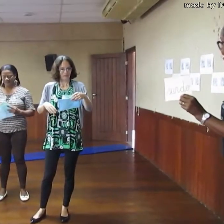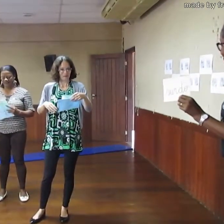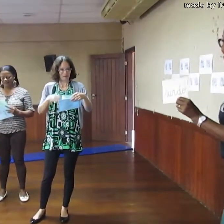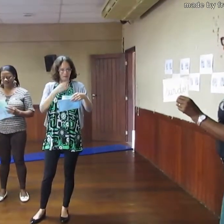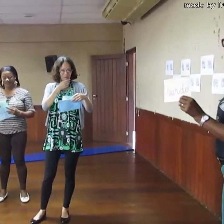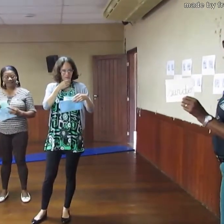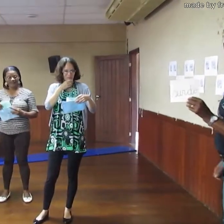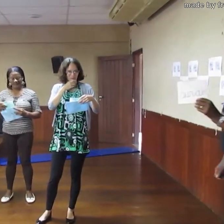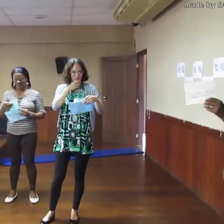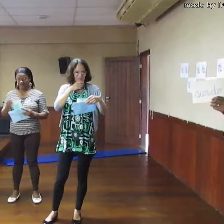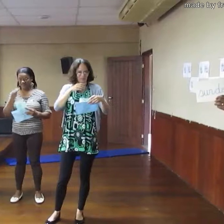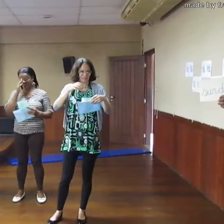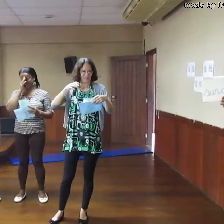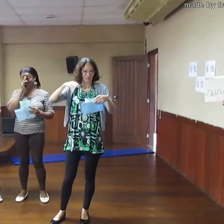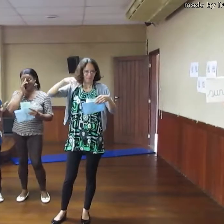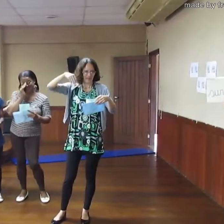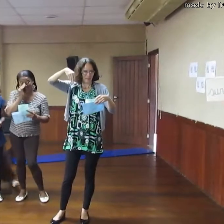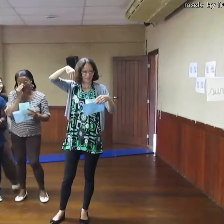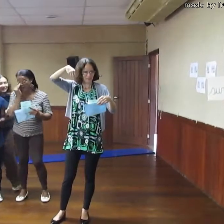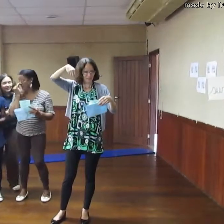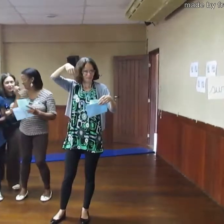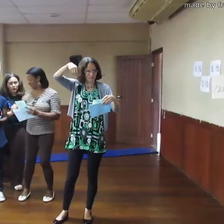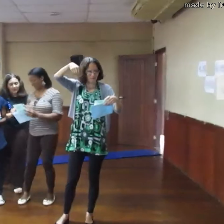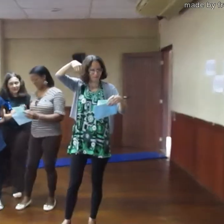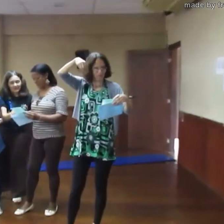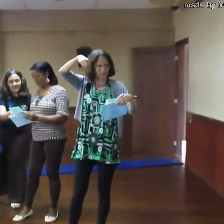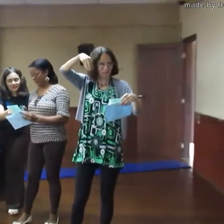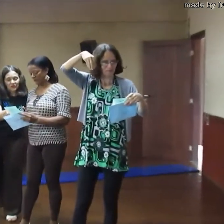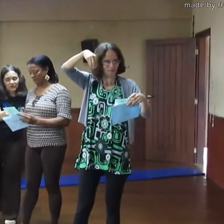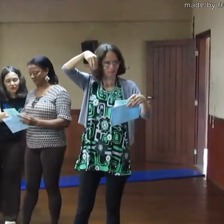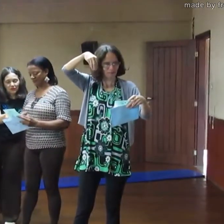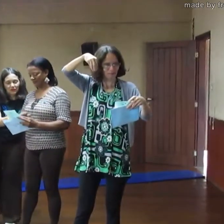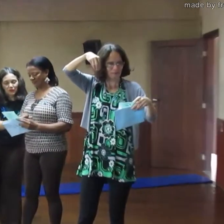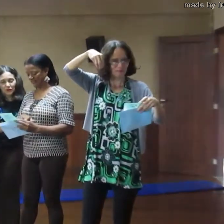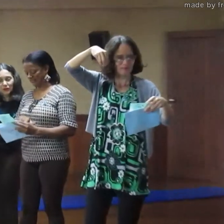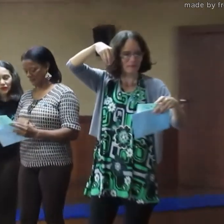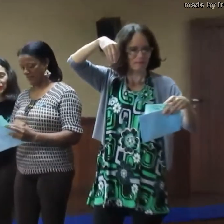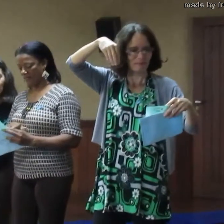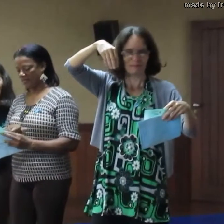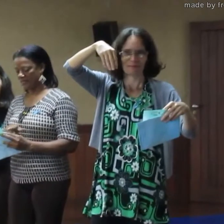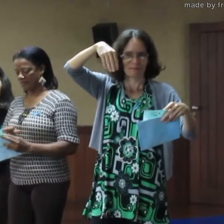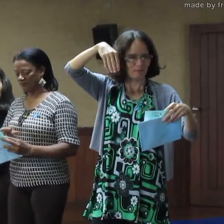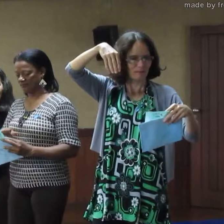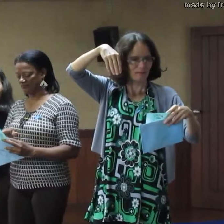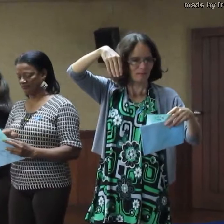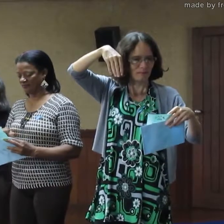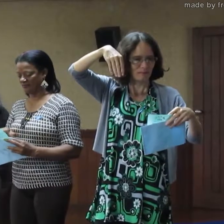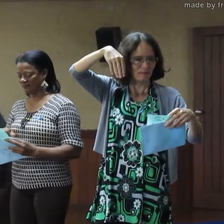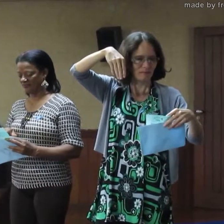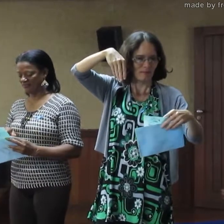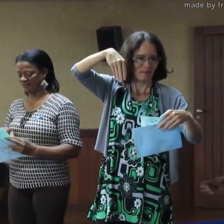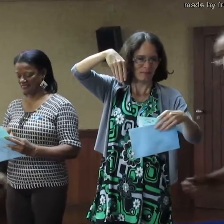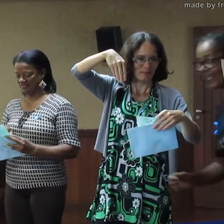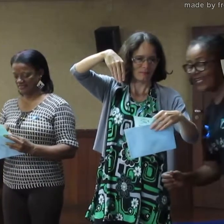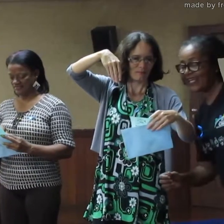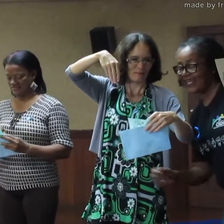Vai sim, com certeza. É assim? Não, vá. Não, o S. Como é o S?